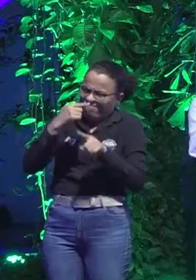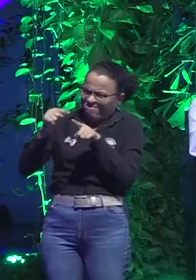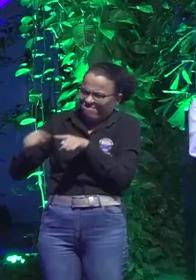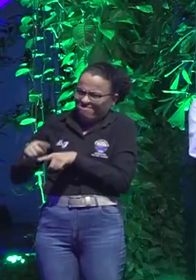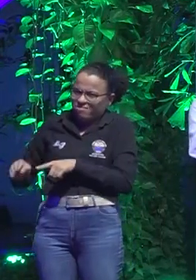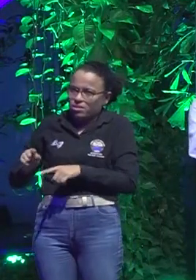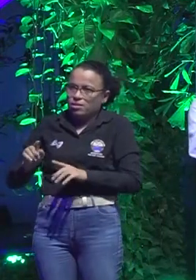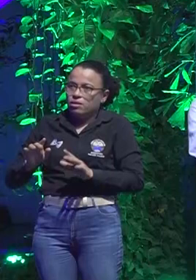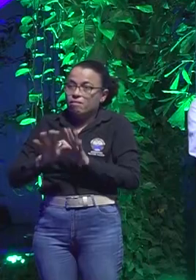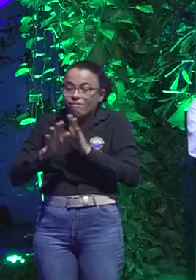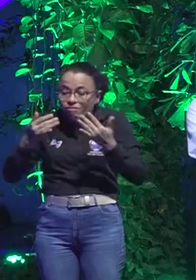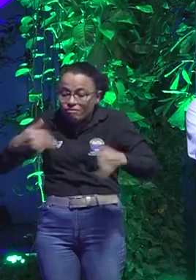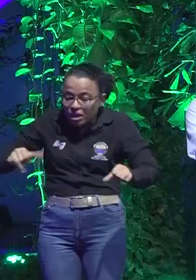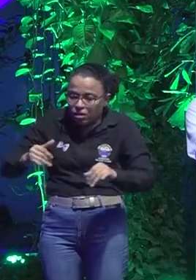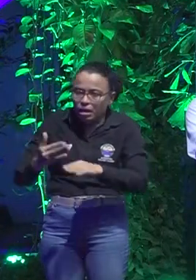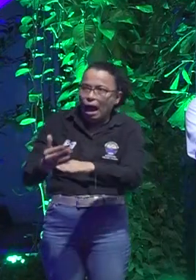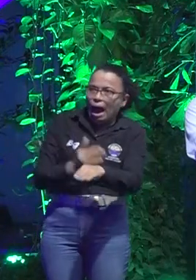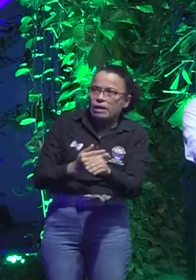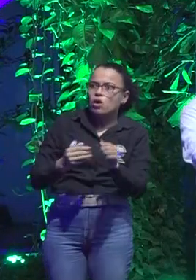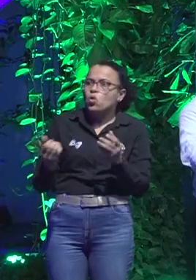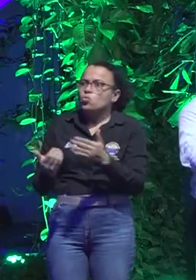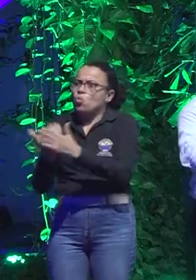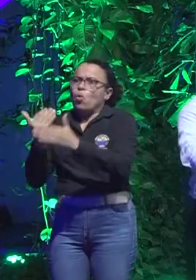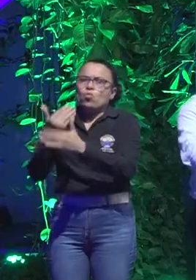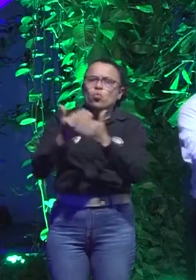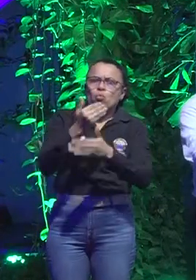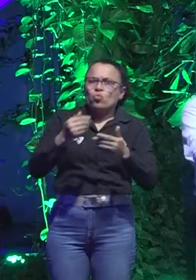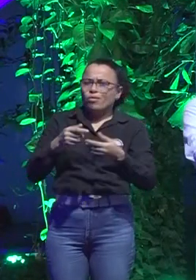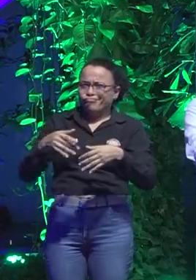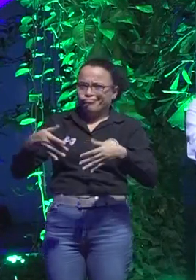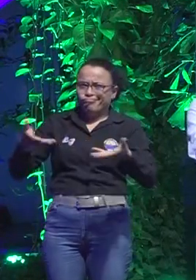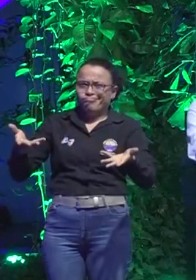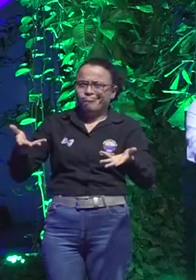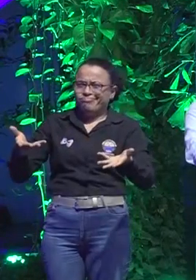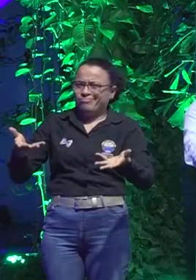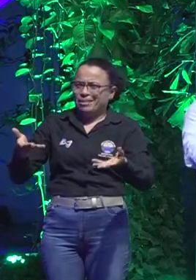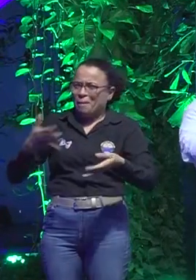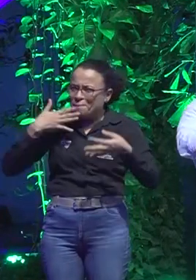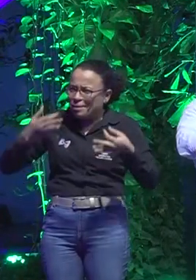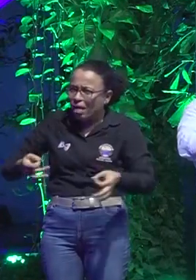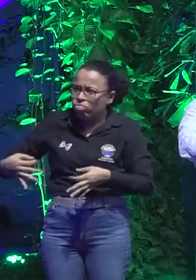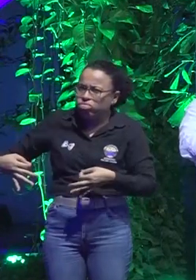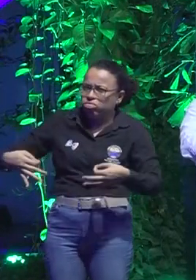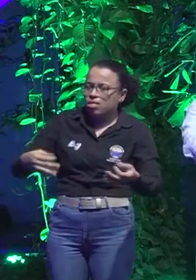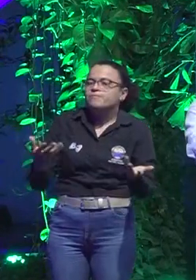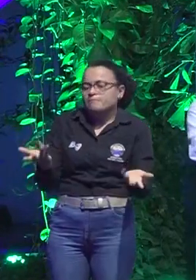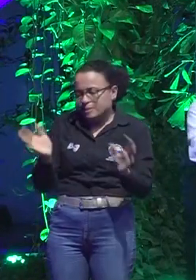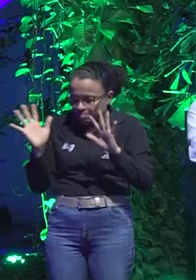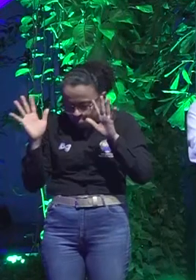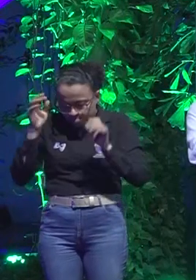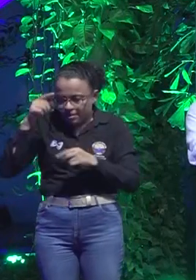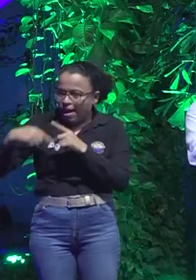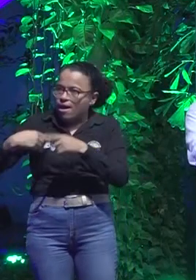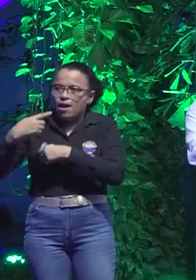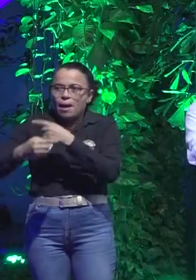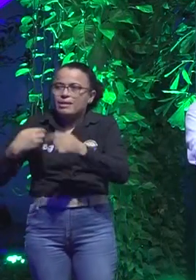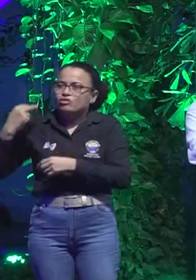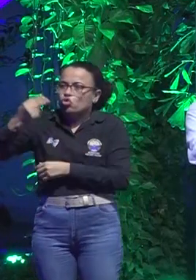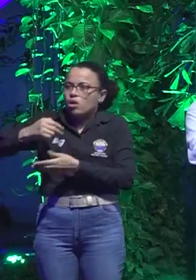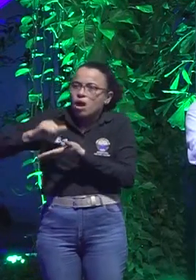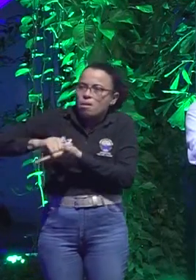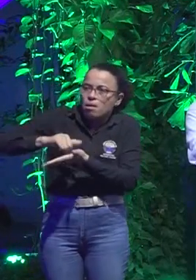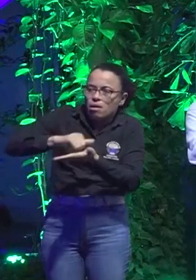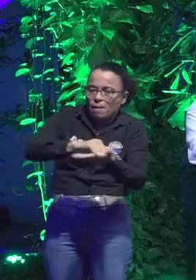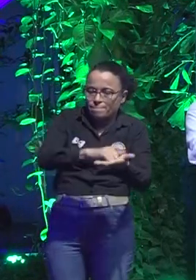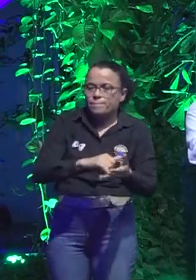Y resulta que decían gracias a, y yo dije simplemente no, gracias a ustedes, porque yo me pude disfrazar de